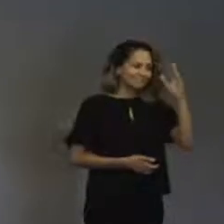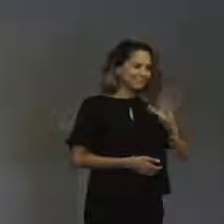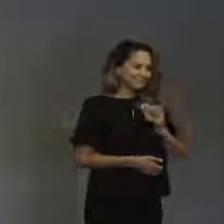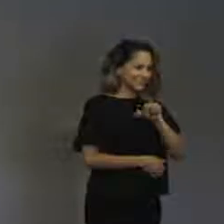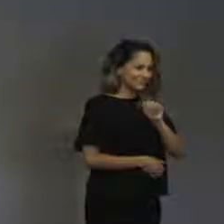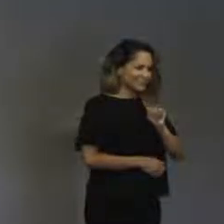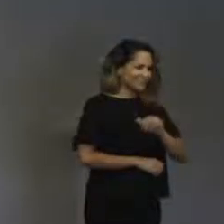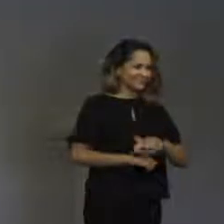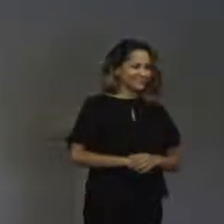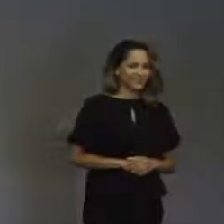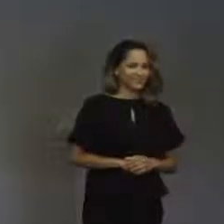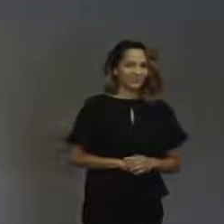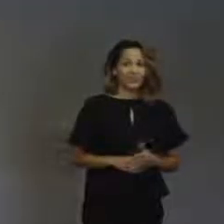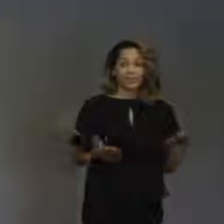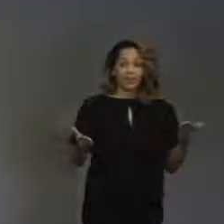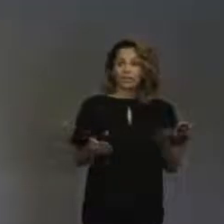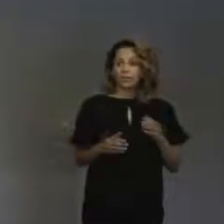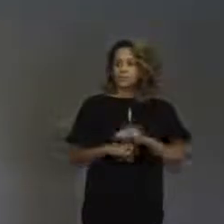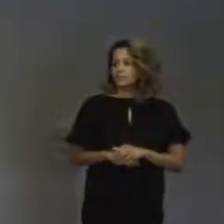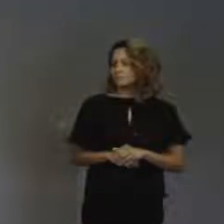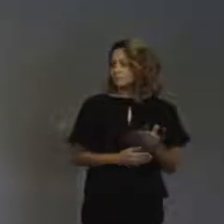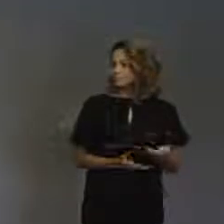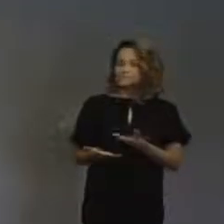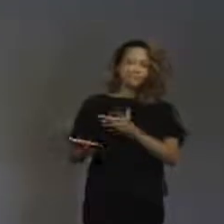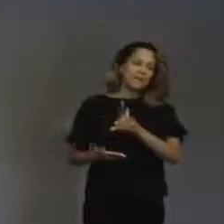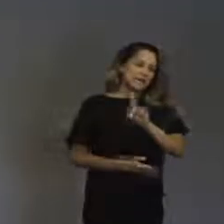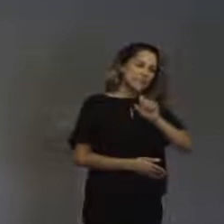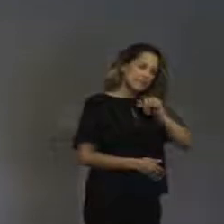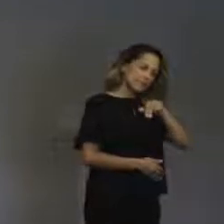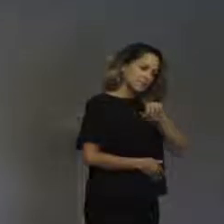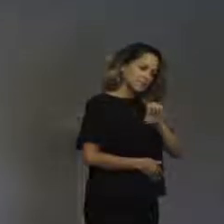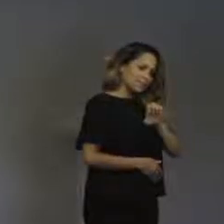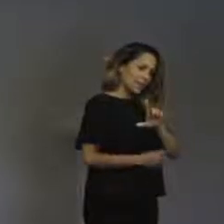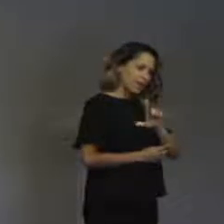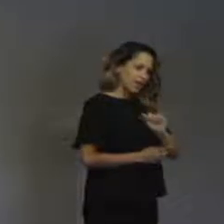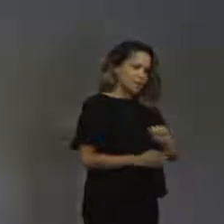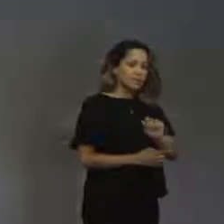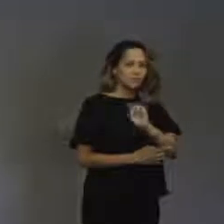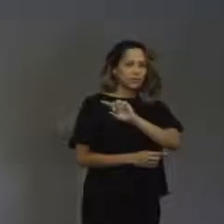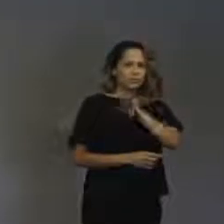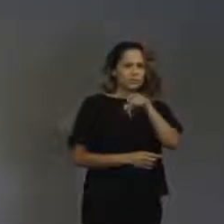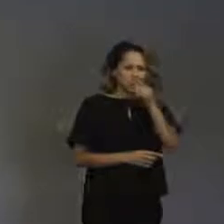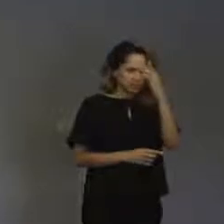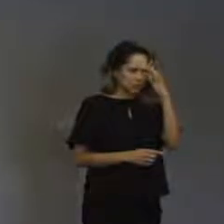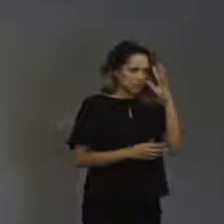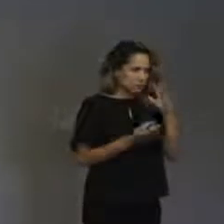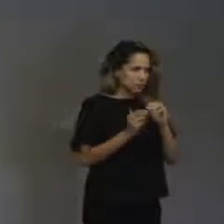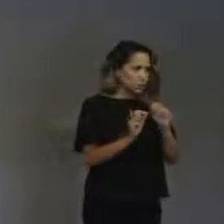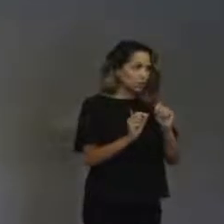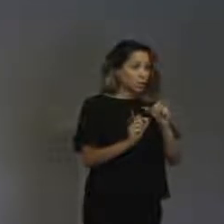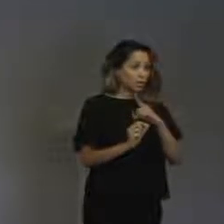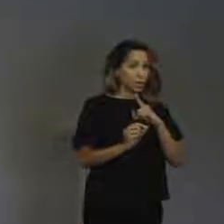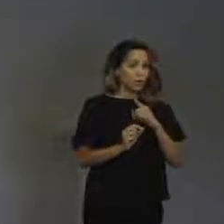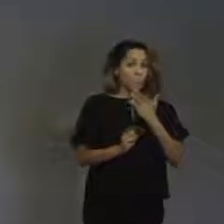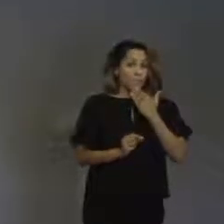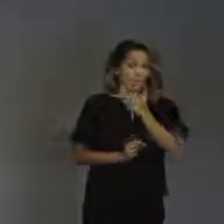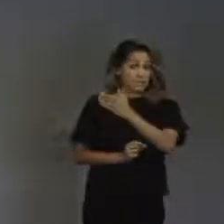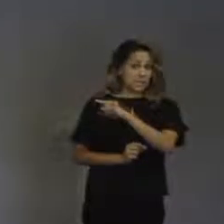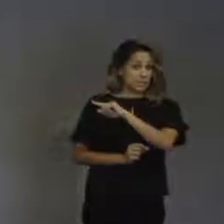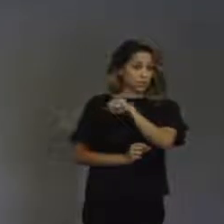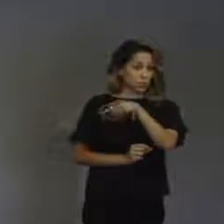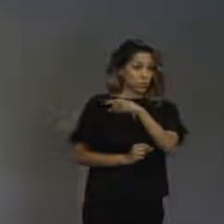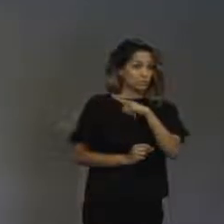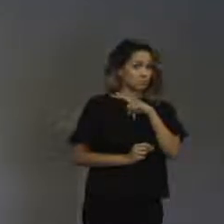Ana. Eu vou passar para a Daniela. Só para vocês entenderem, eu lancei uma missão para elas trazerem uma